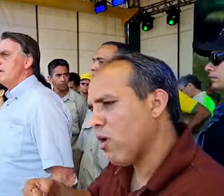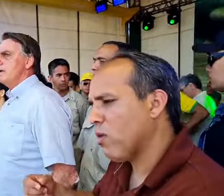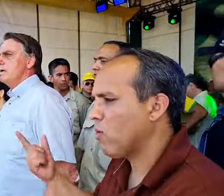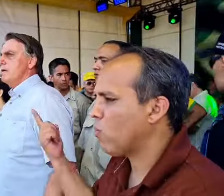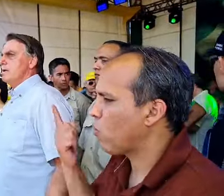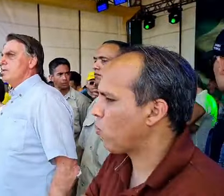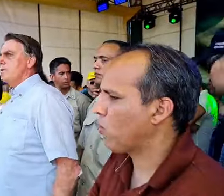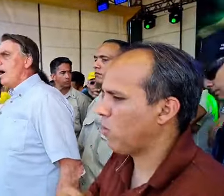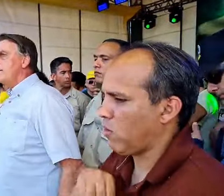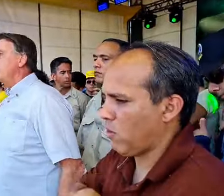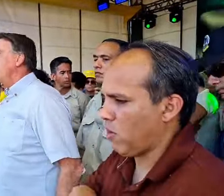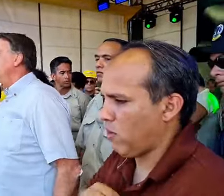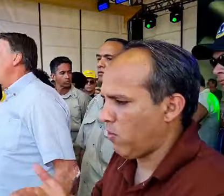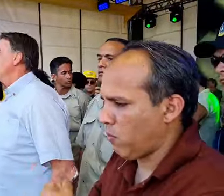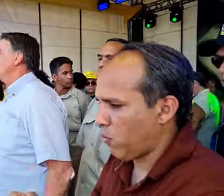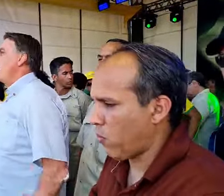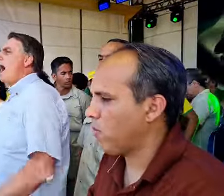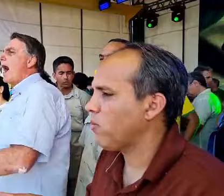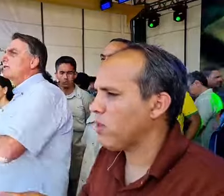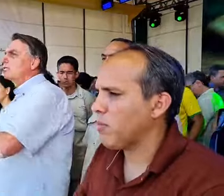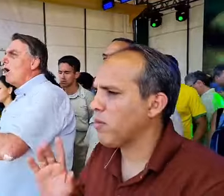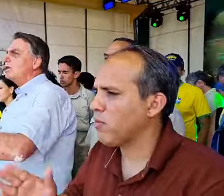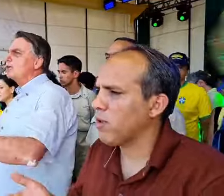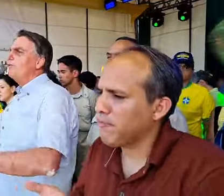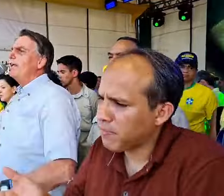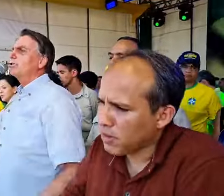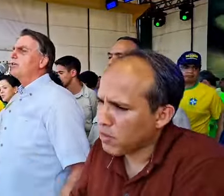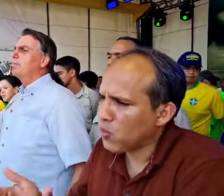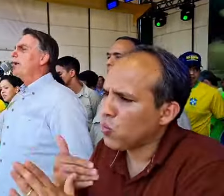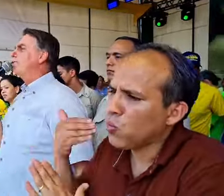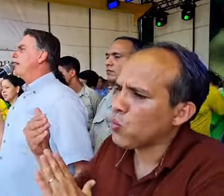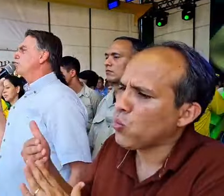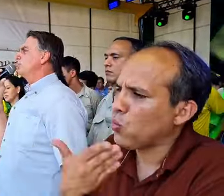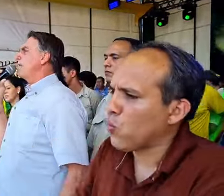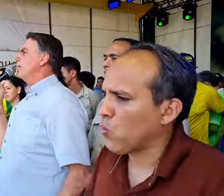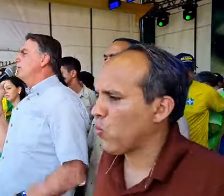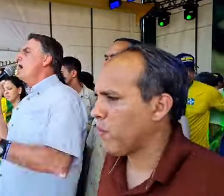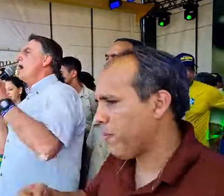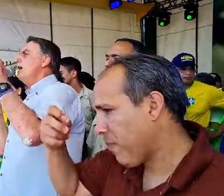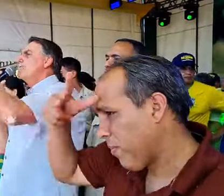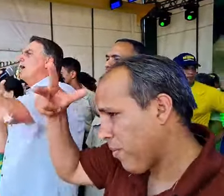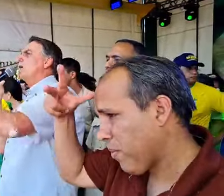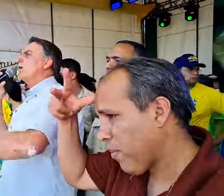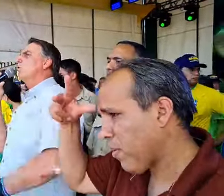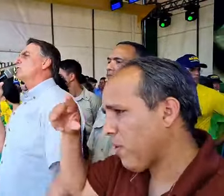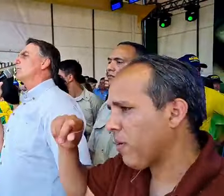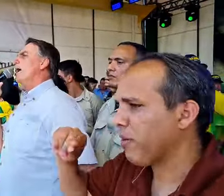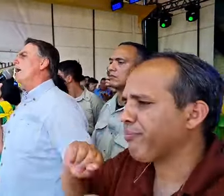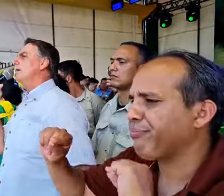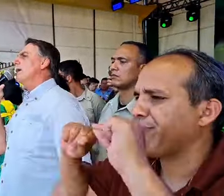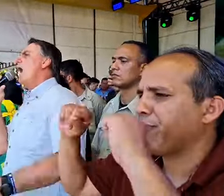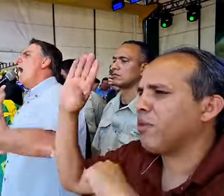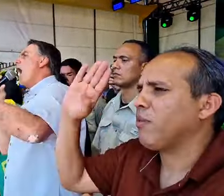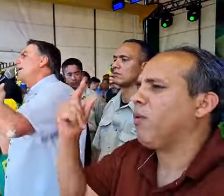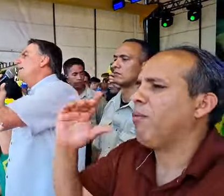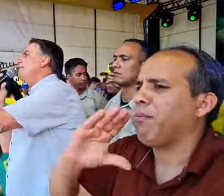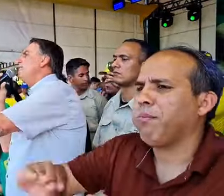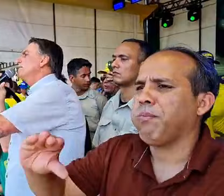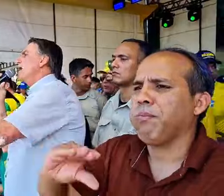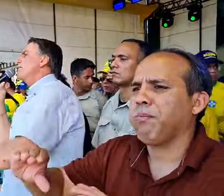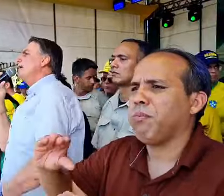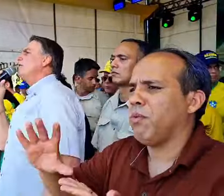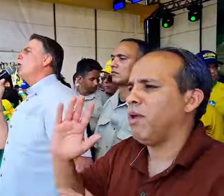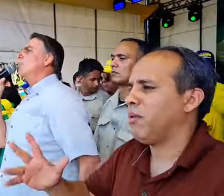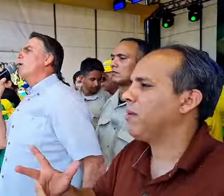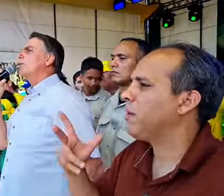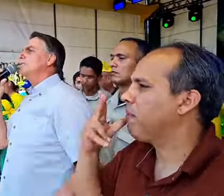restabelecido. Nós atendemos a todos os governadores e prefeitos do Brasil enviando recurso para eles. Aqui